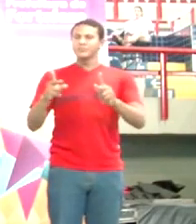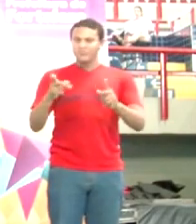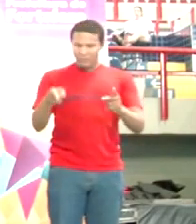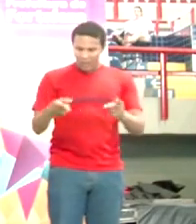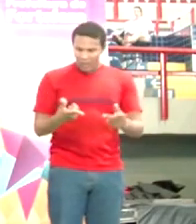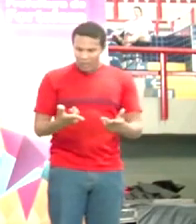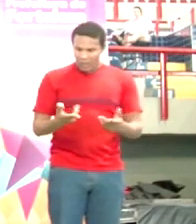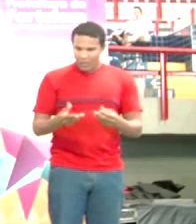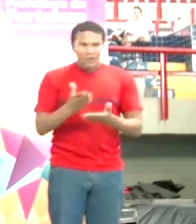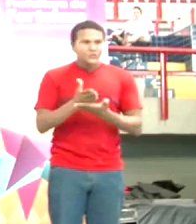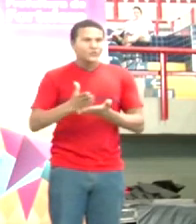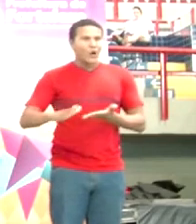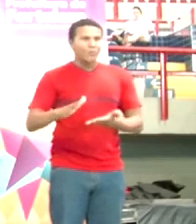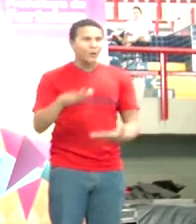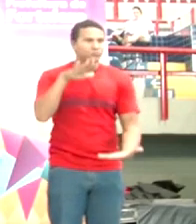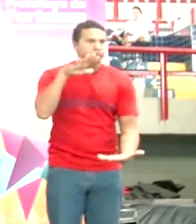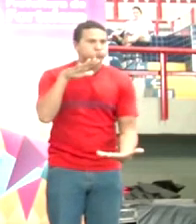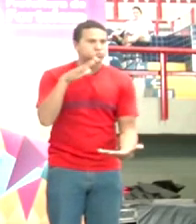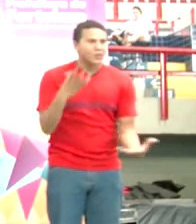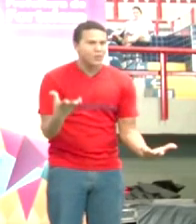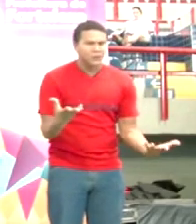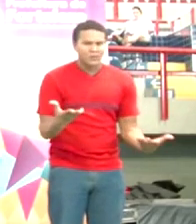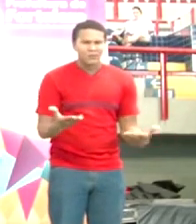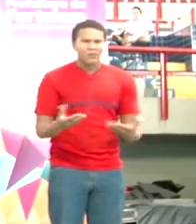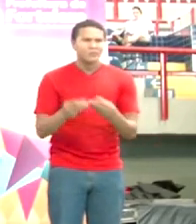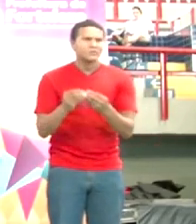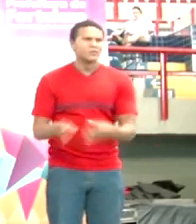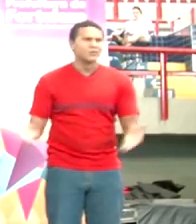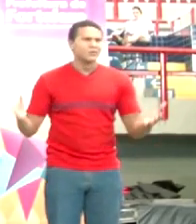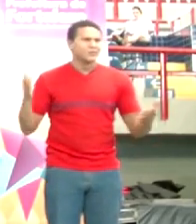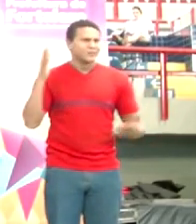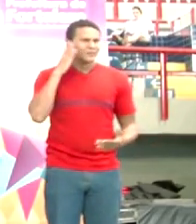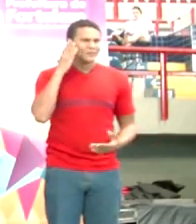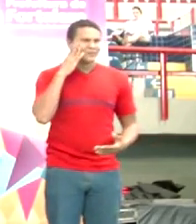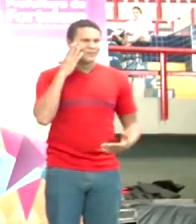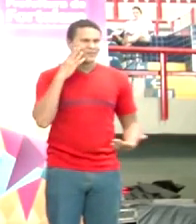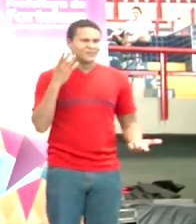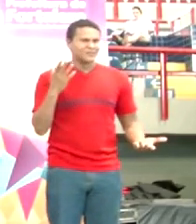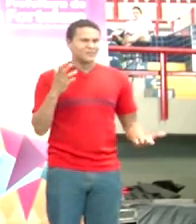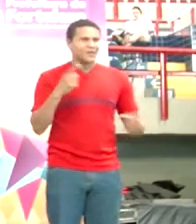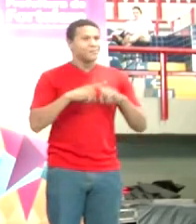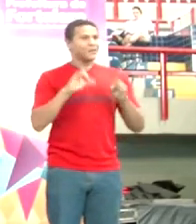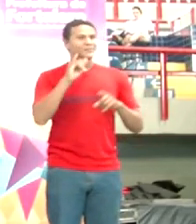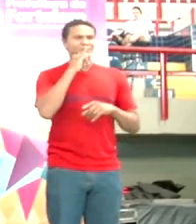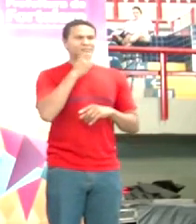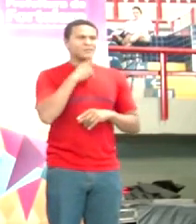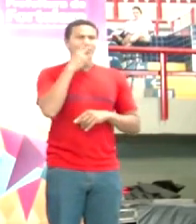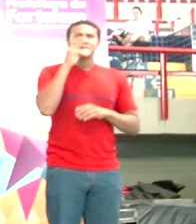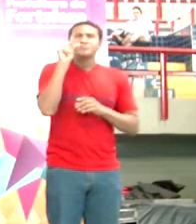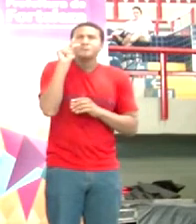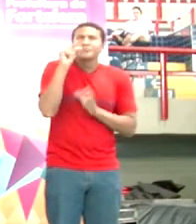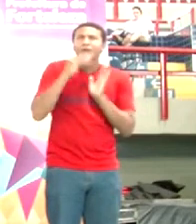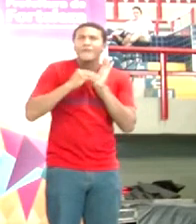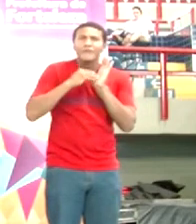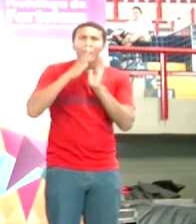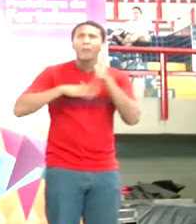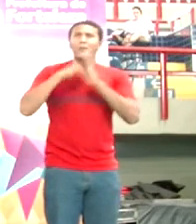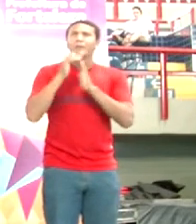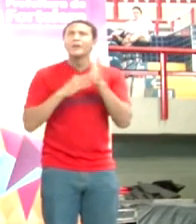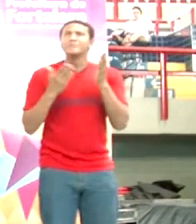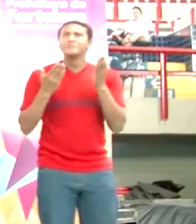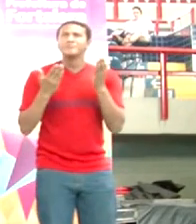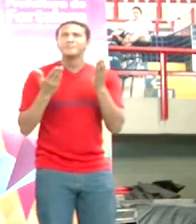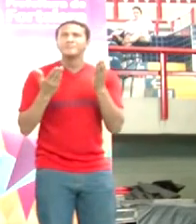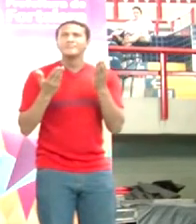deu. Então, não faltou só, não, deixa esse pouquinho aí, deixa lá, né? Vai deixar lá amarrado na parede, não sei se tem que dar. Então tem que